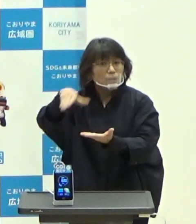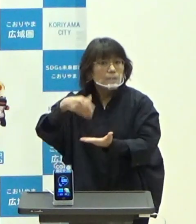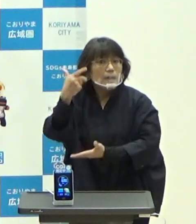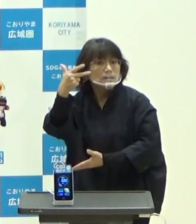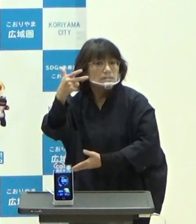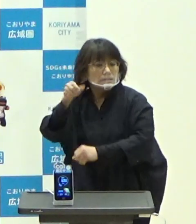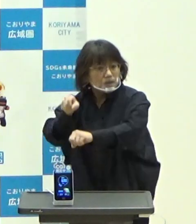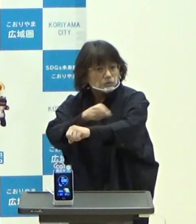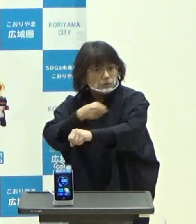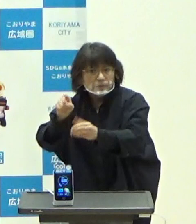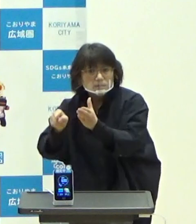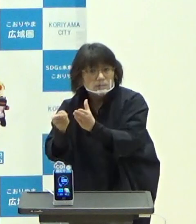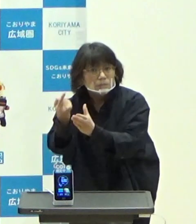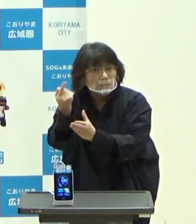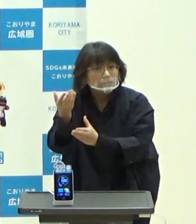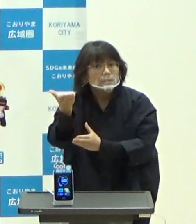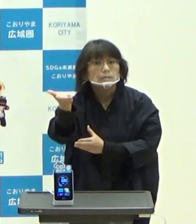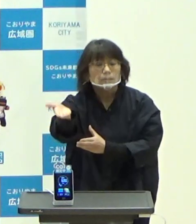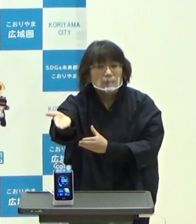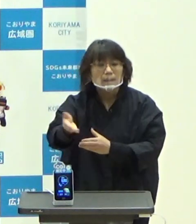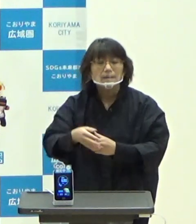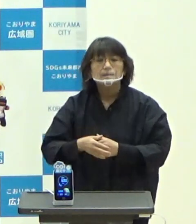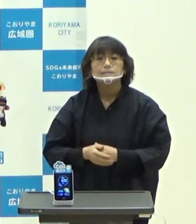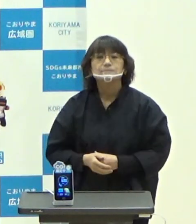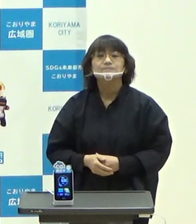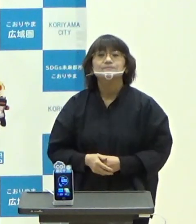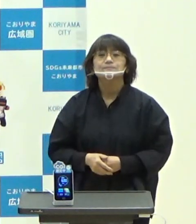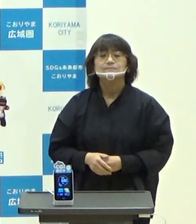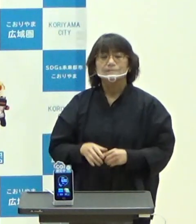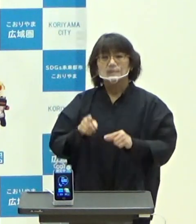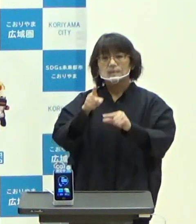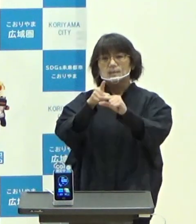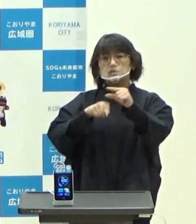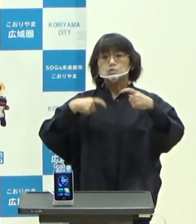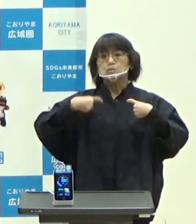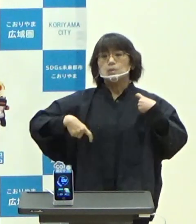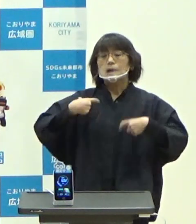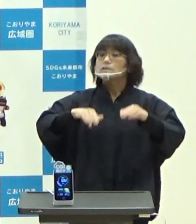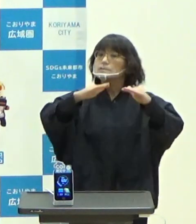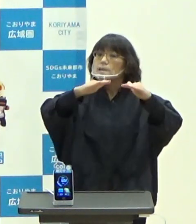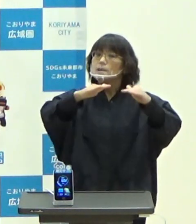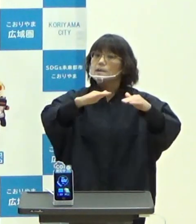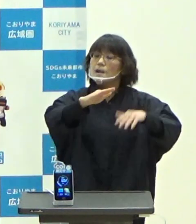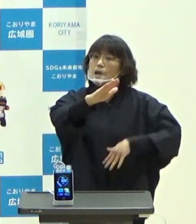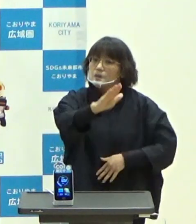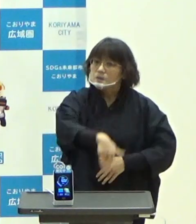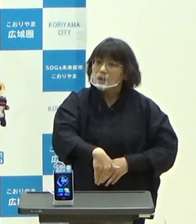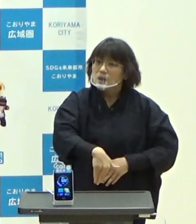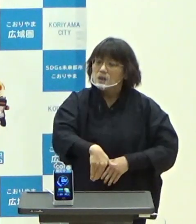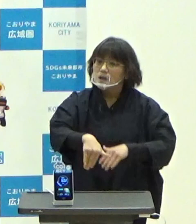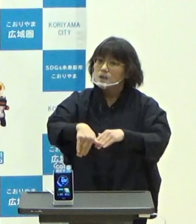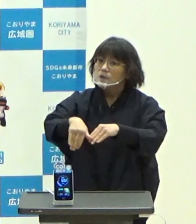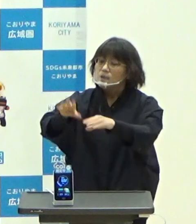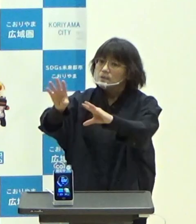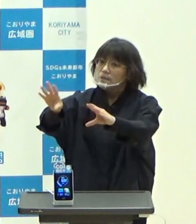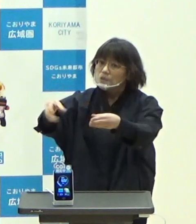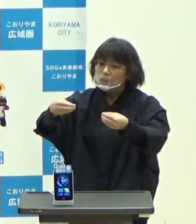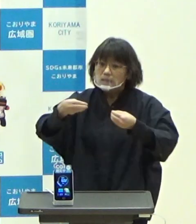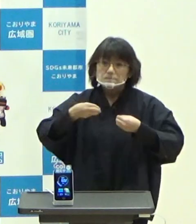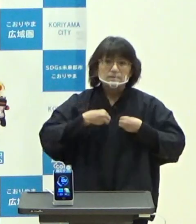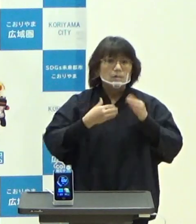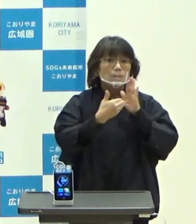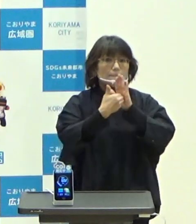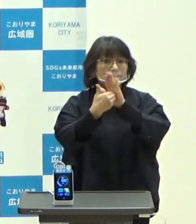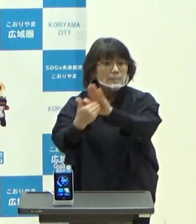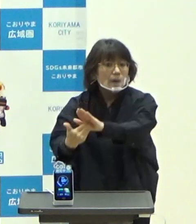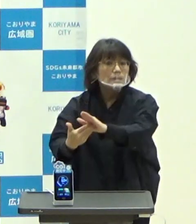と、それとその中学生以下 その感染抑止防止のための